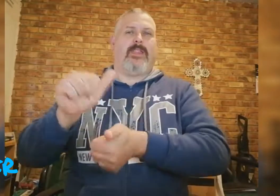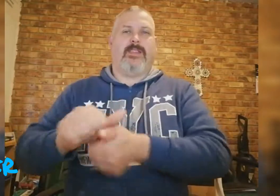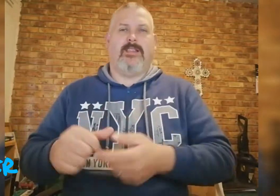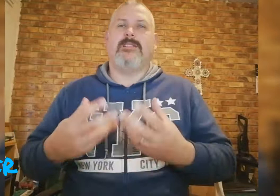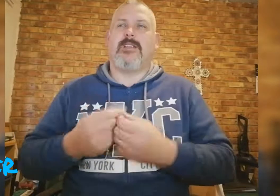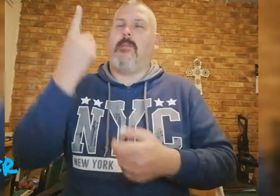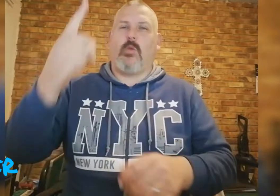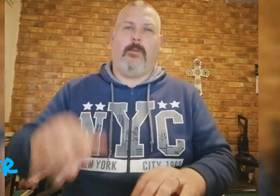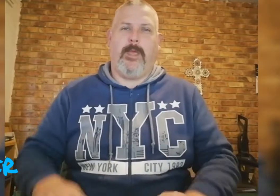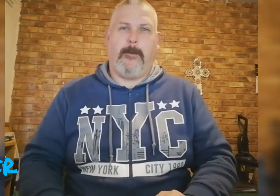beter, saam met hom.